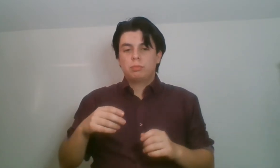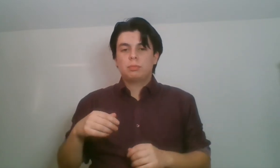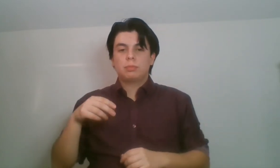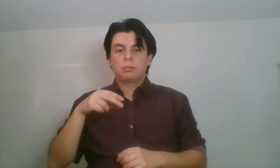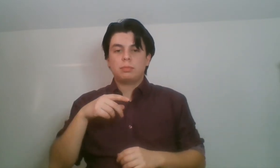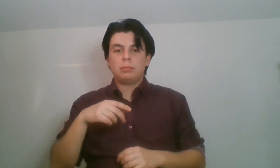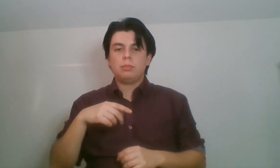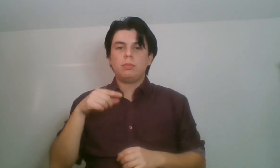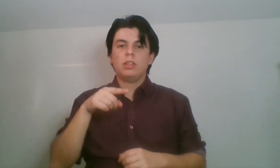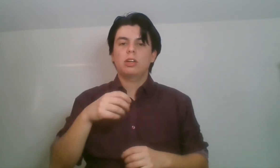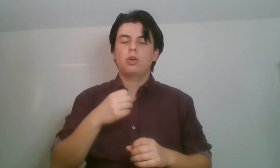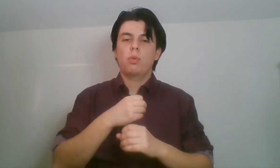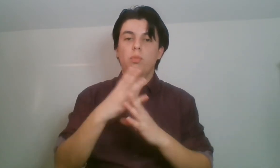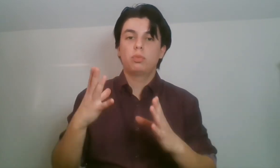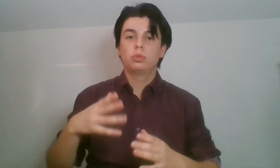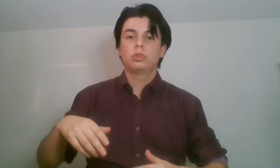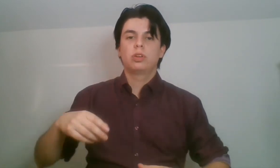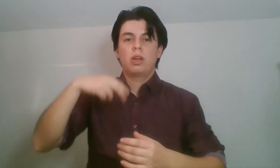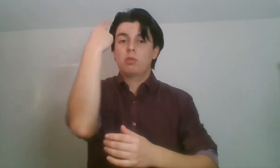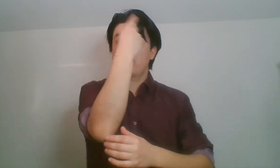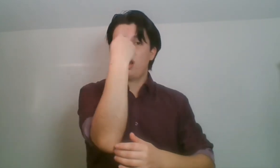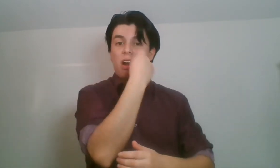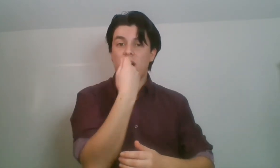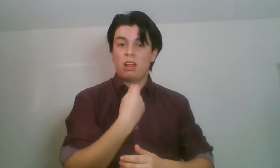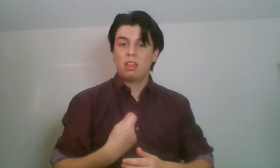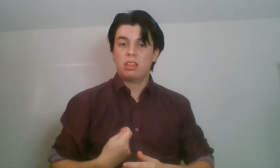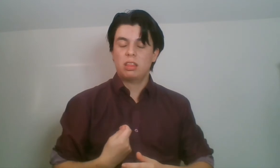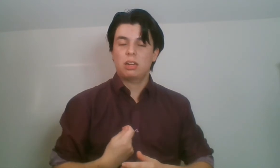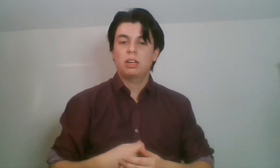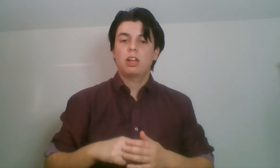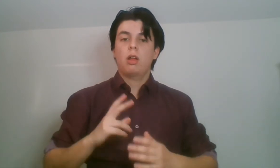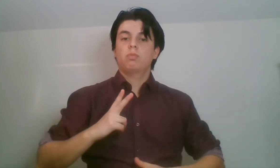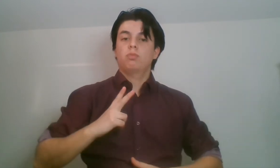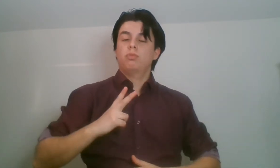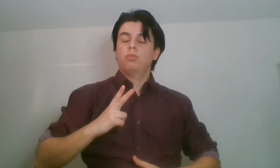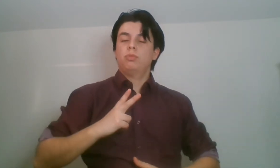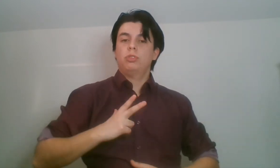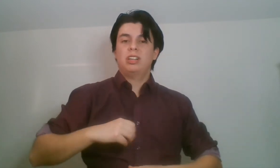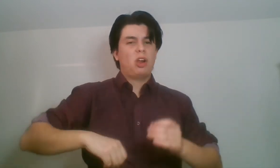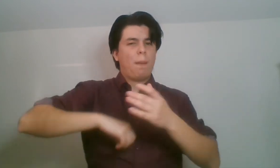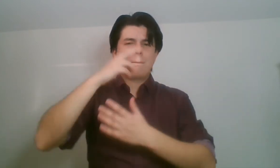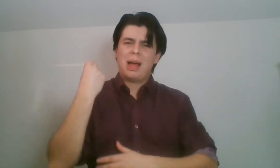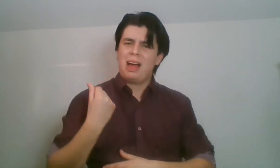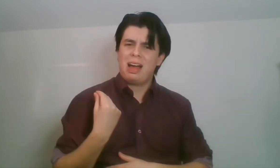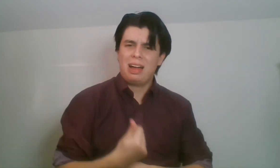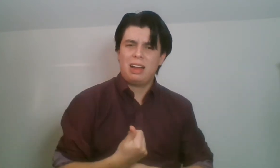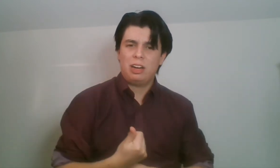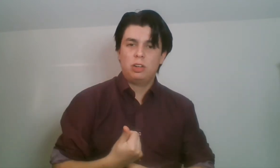centenares de estupendos retratos de la gente más ilustre y connotada de su época, siendo